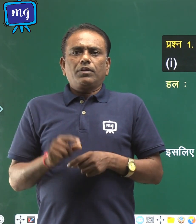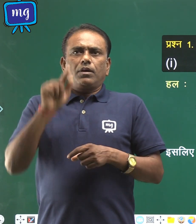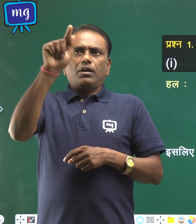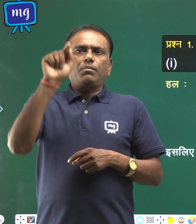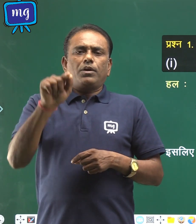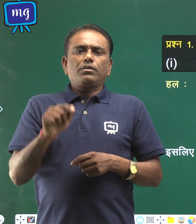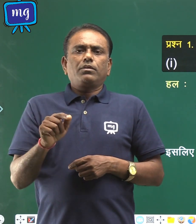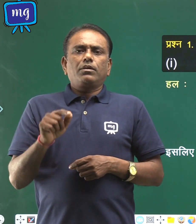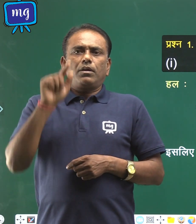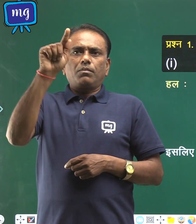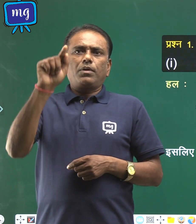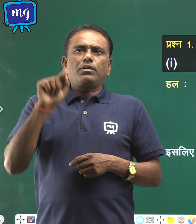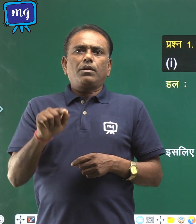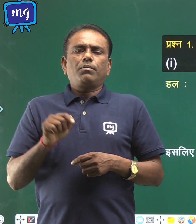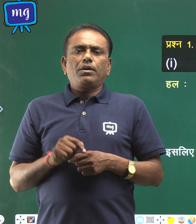अनुपात